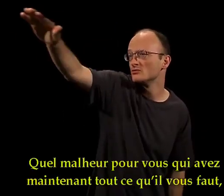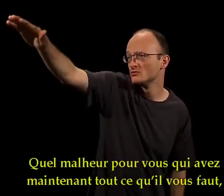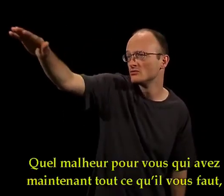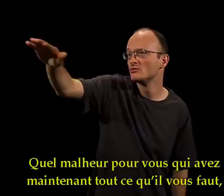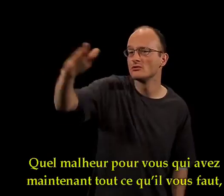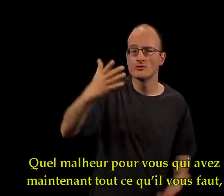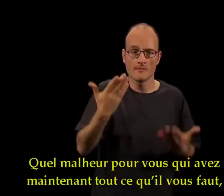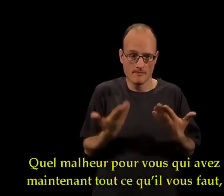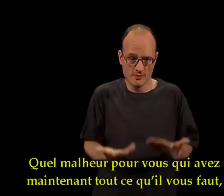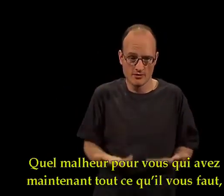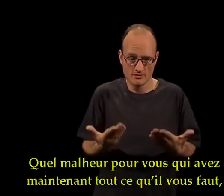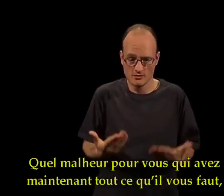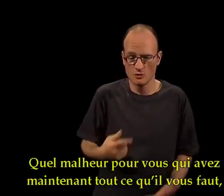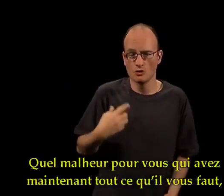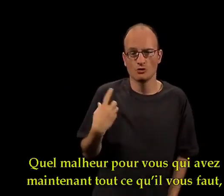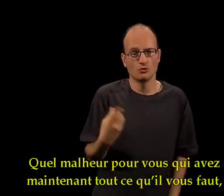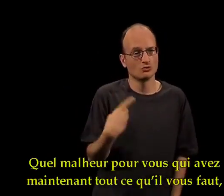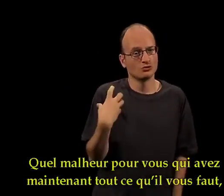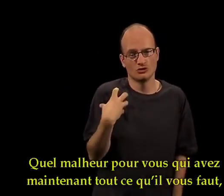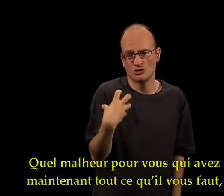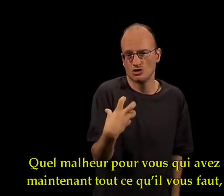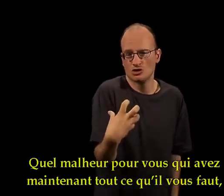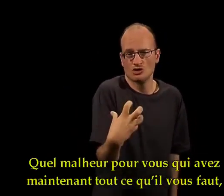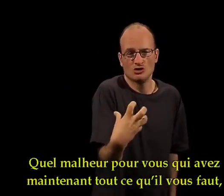Quel malheur pour vous, qui avez maintenant tout ce qu'il vous faut,